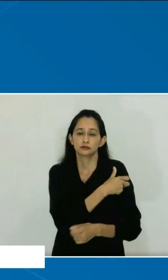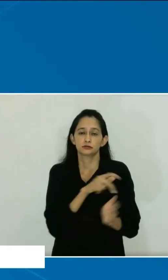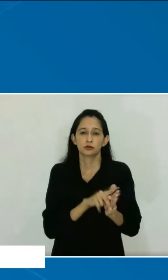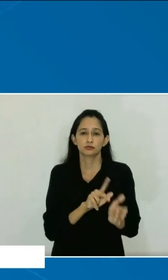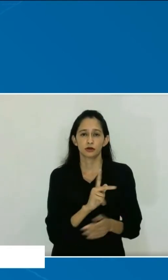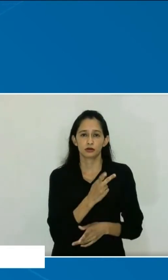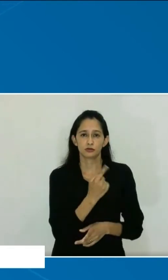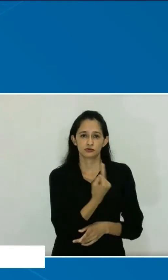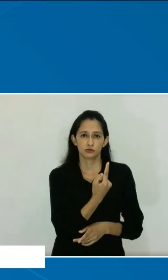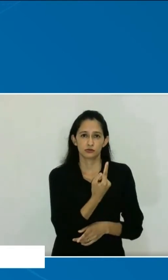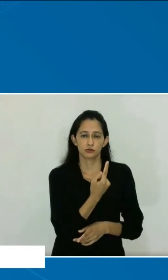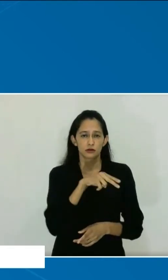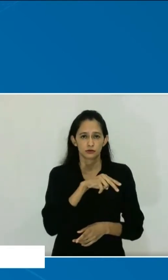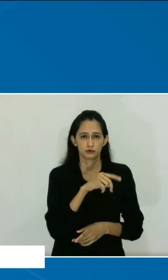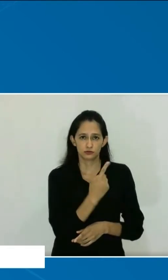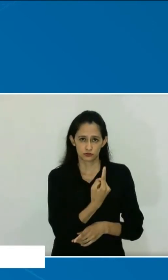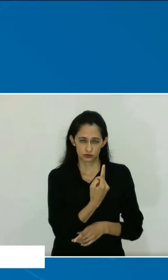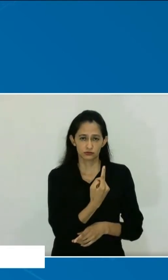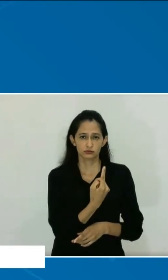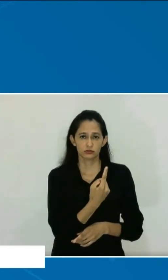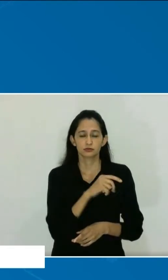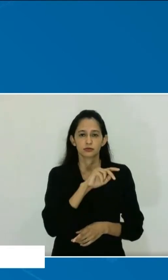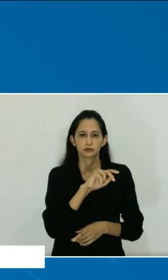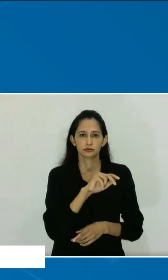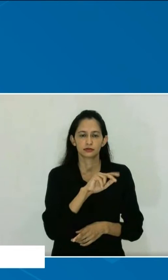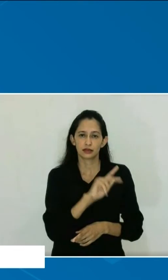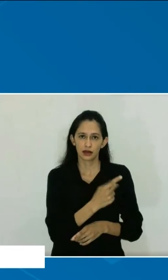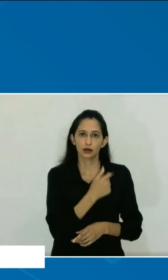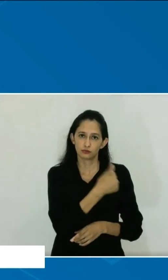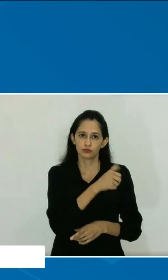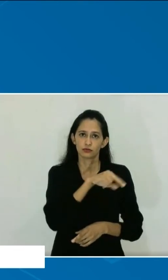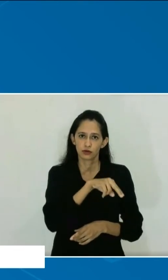dentro da universidade. Então,